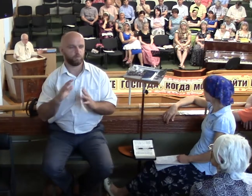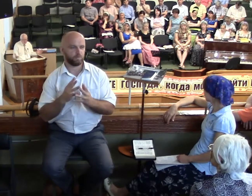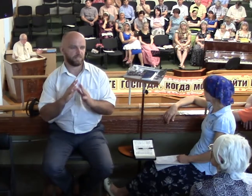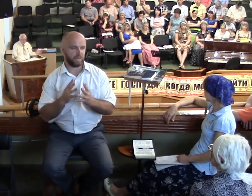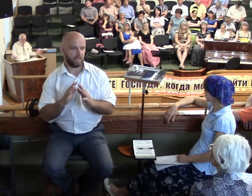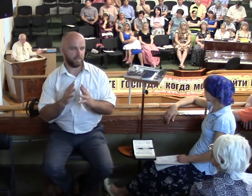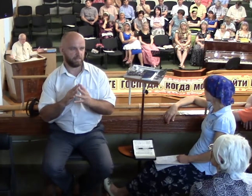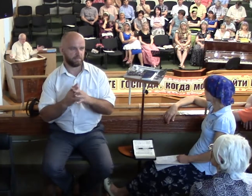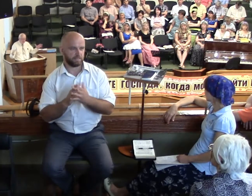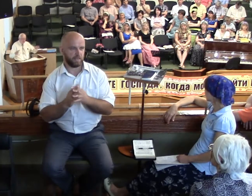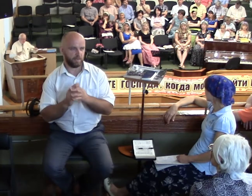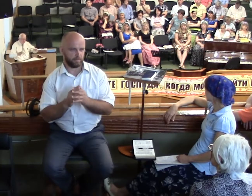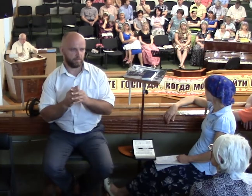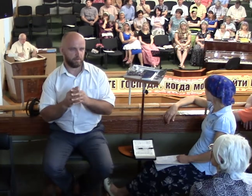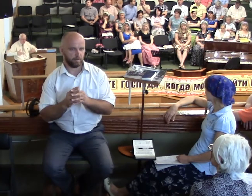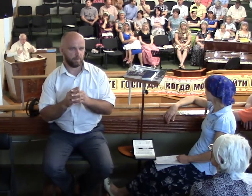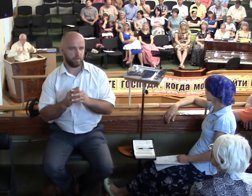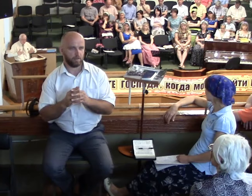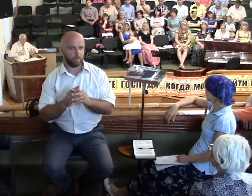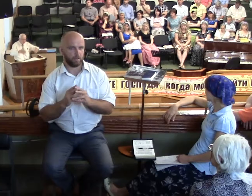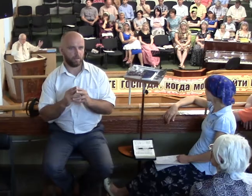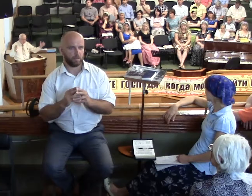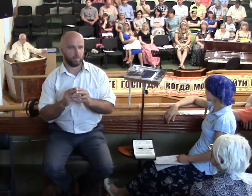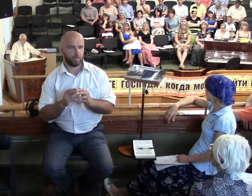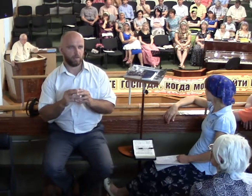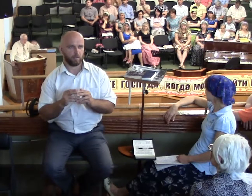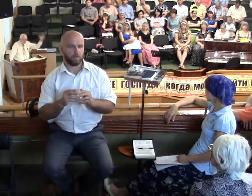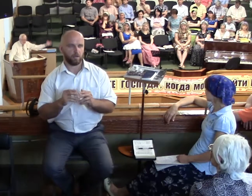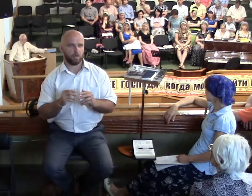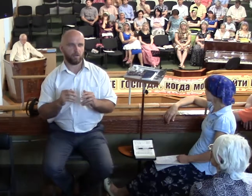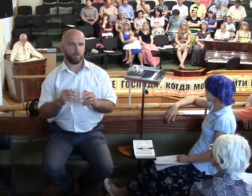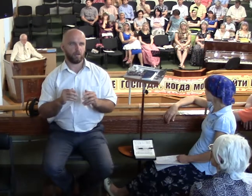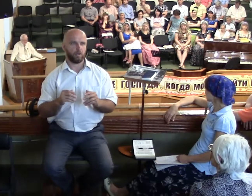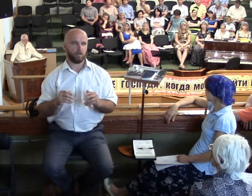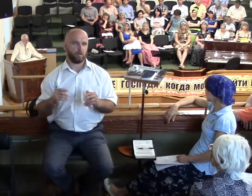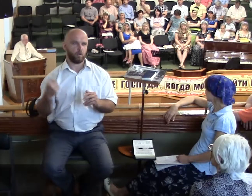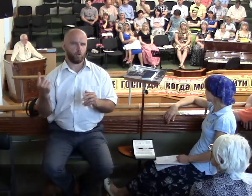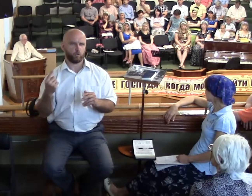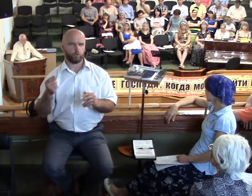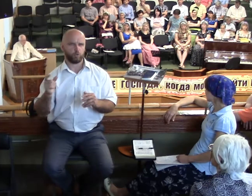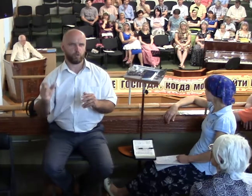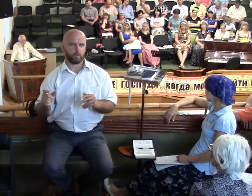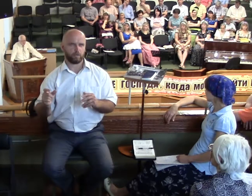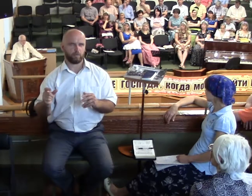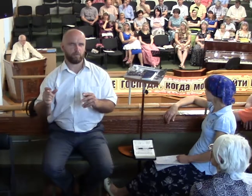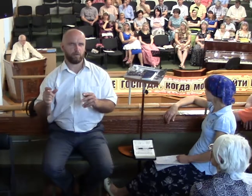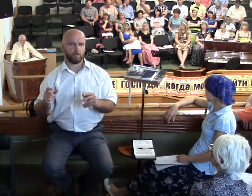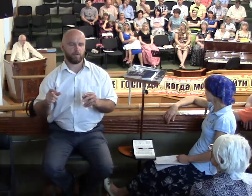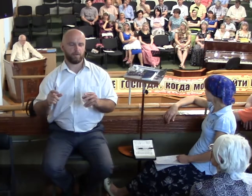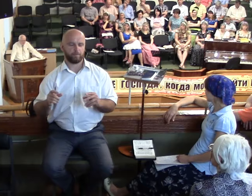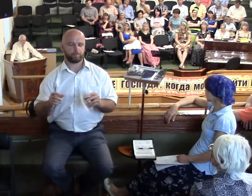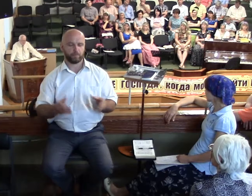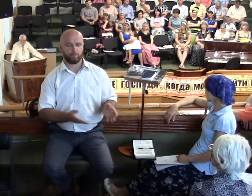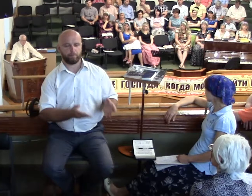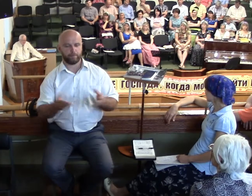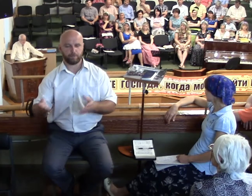такая задача, сдавали все телевизоры, а он трактор должен был гореть и вывозить где-то там, сдавать на свалку. И он это делал,